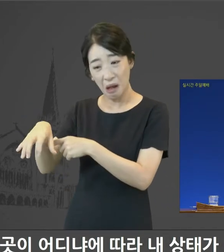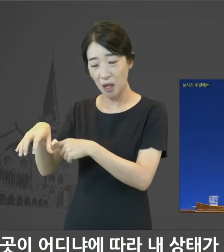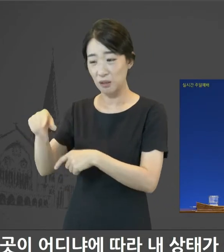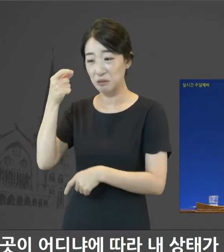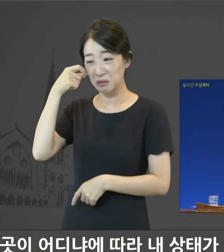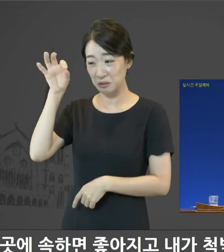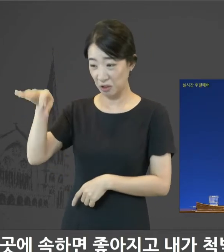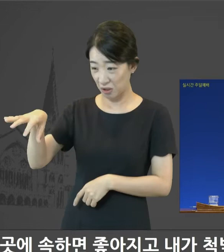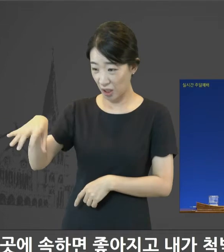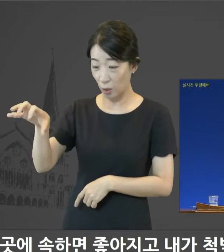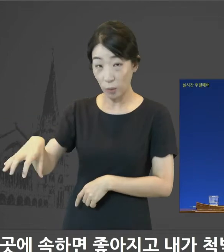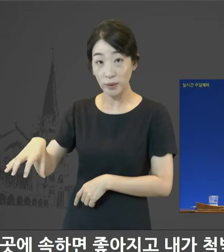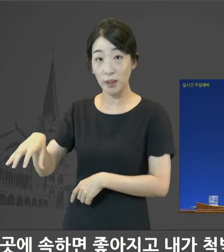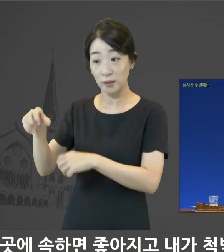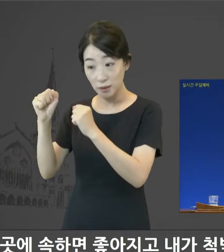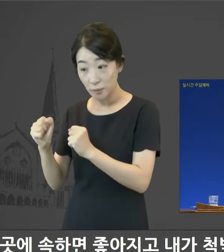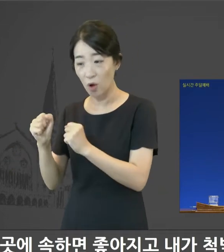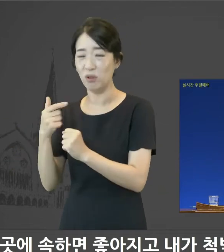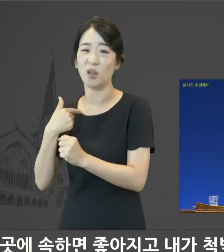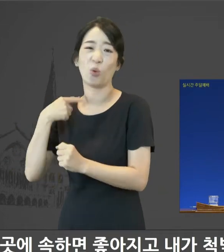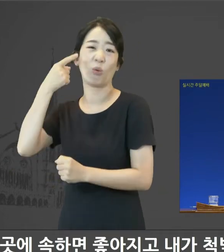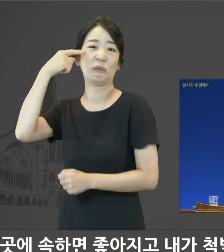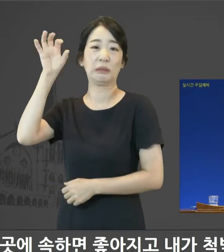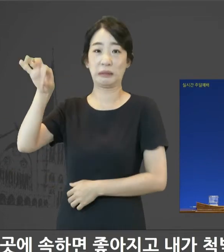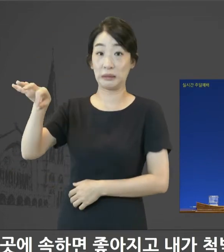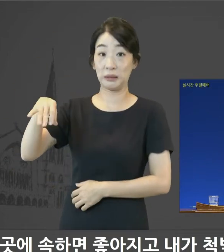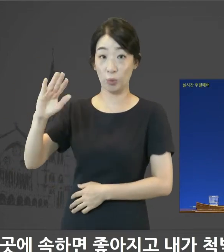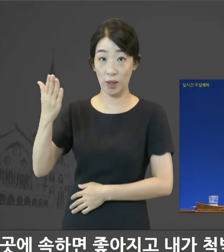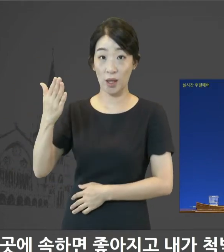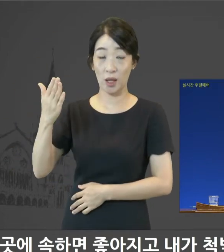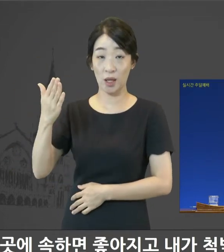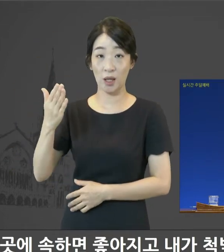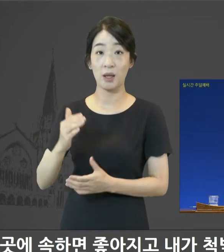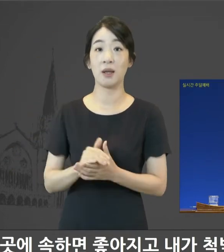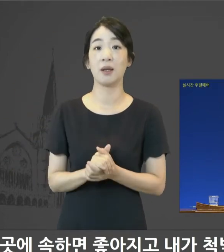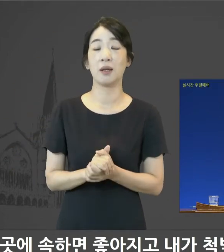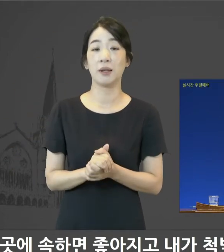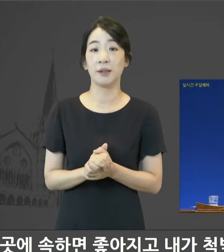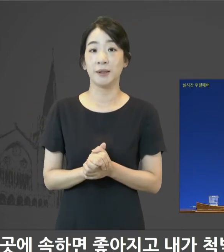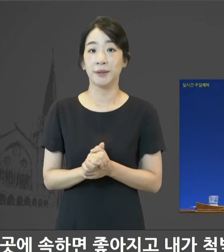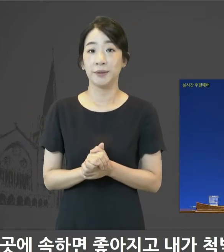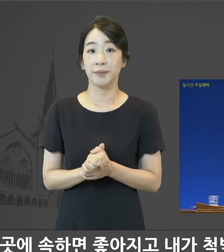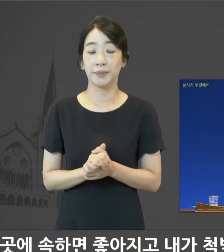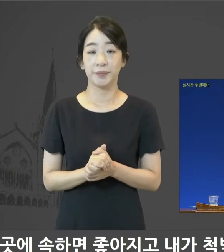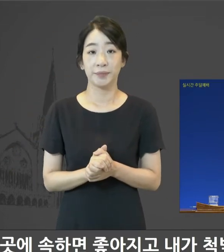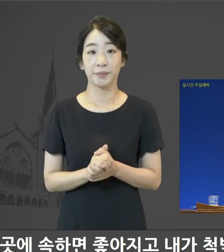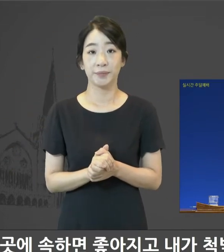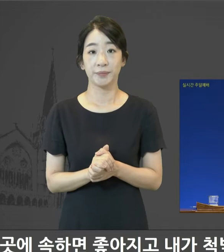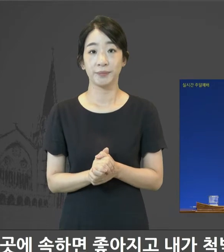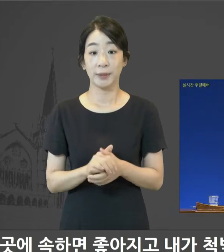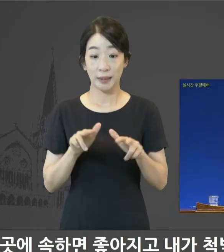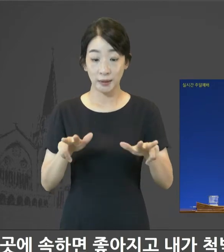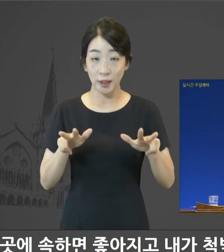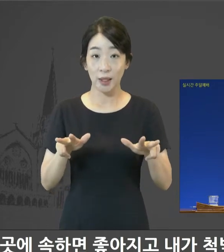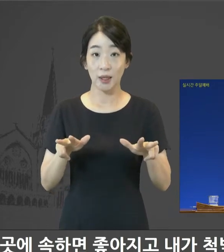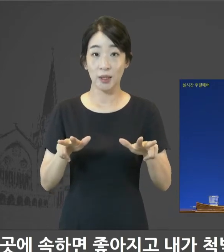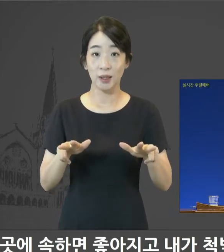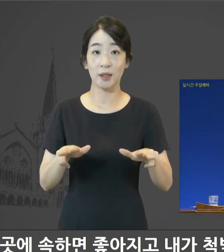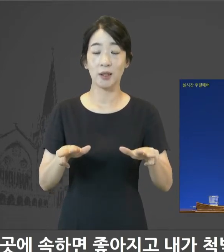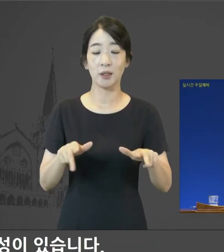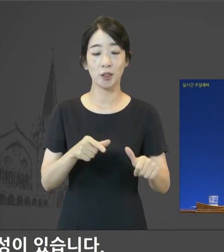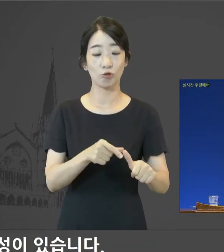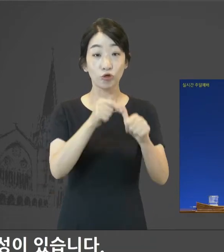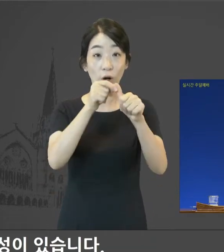풍성하게 만들 수도 있지만 주변의 척박함이 나를 척박하게 만들 가능성이 더 있습니다. 이제 막